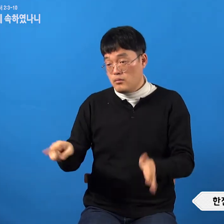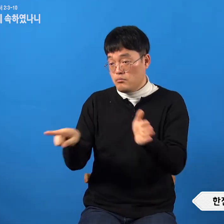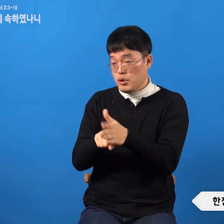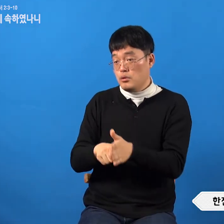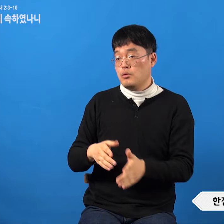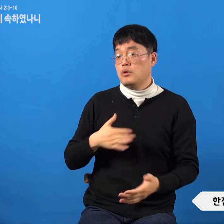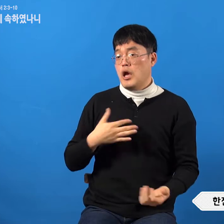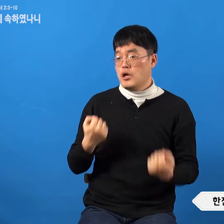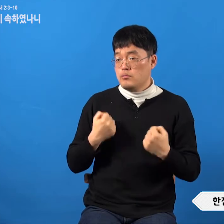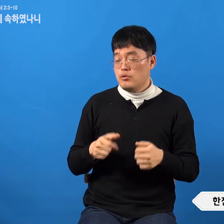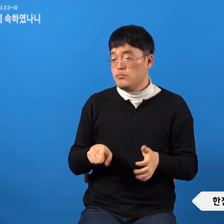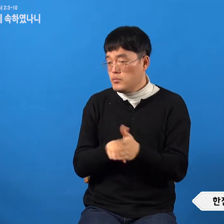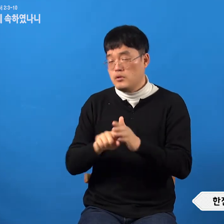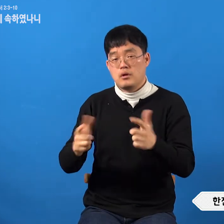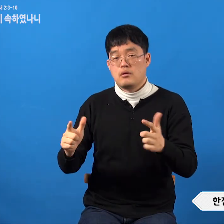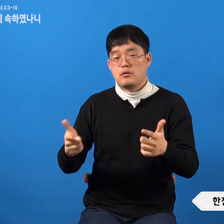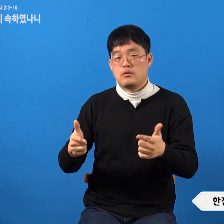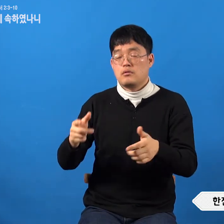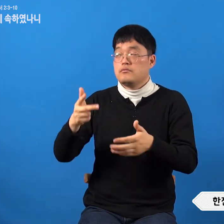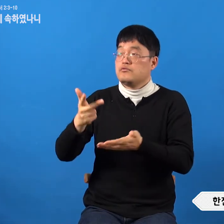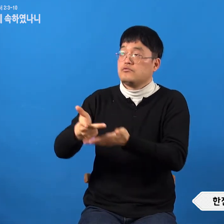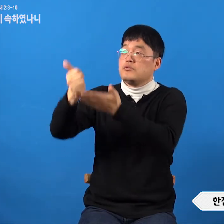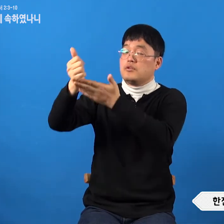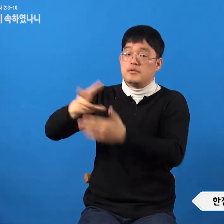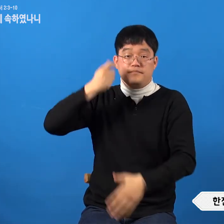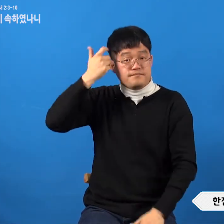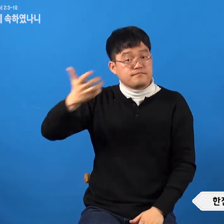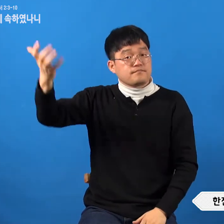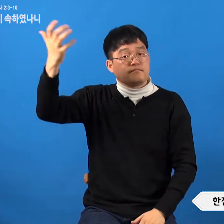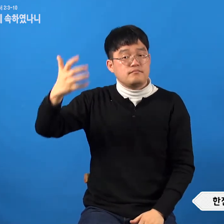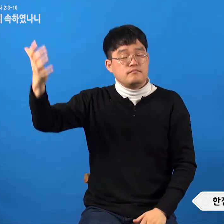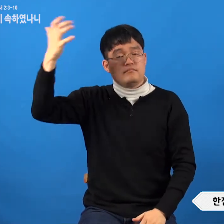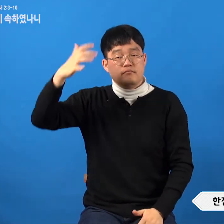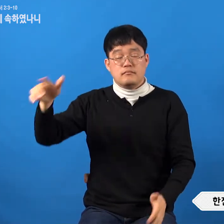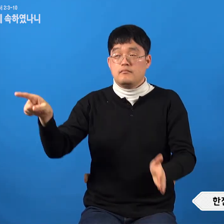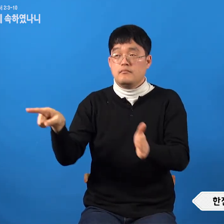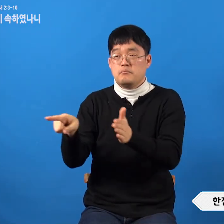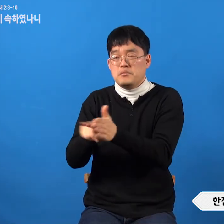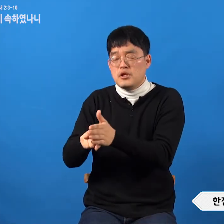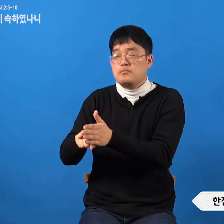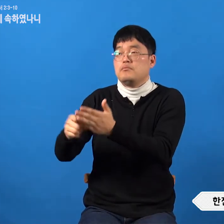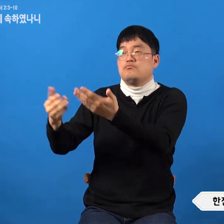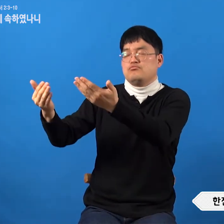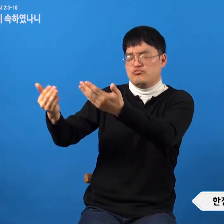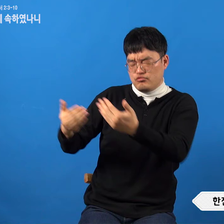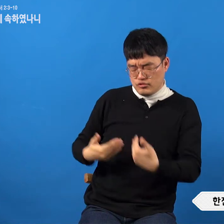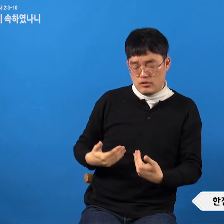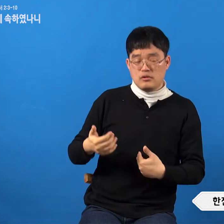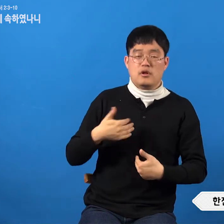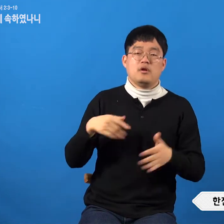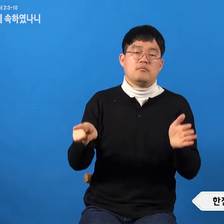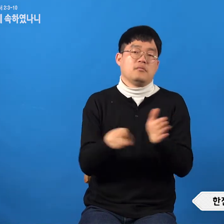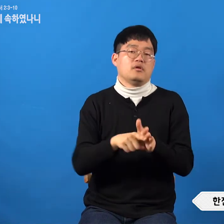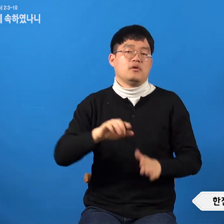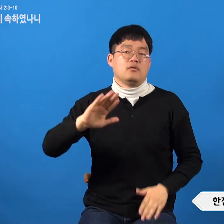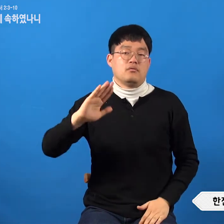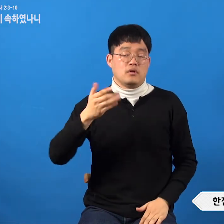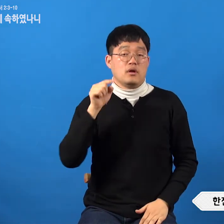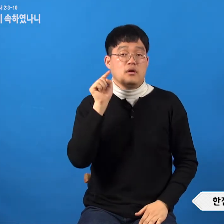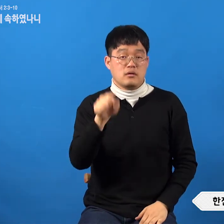아니라 주님께서, 성령께서 믿게 해주셔서 믿는 것입니다.